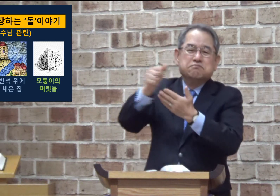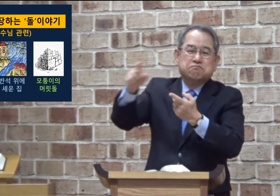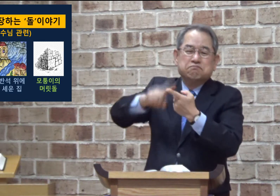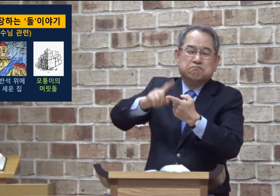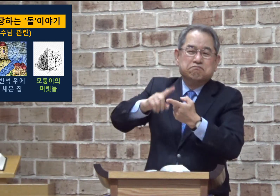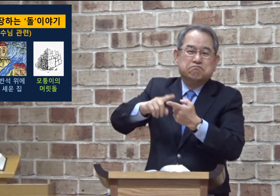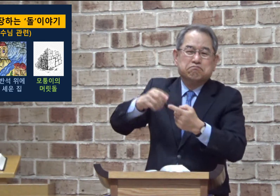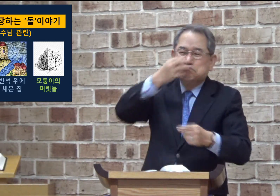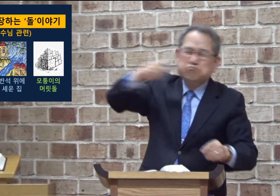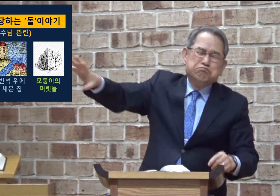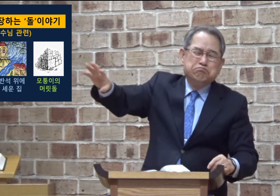때